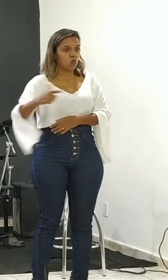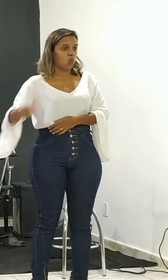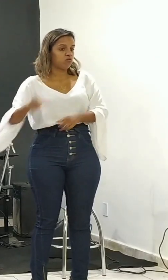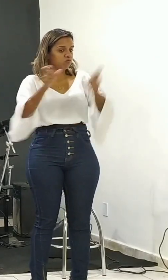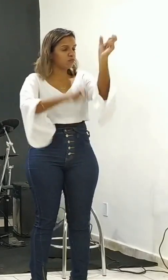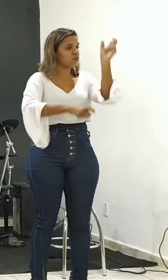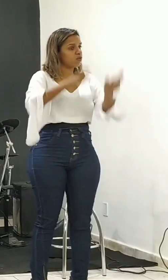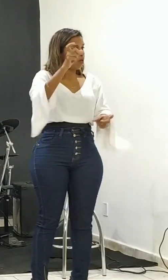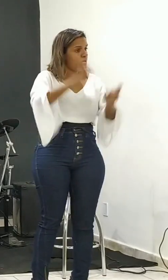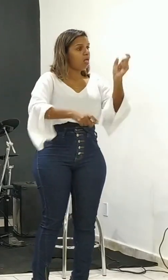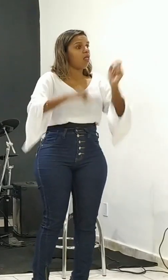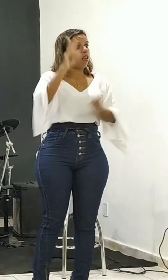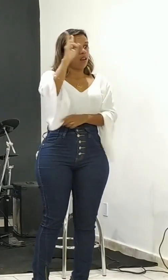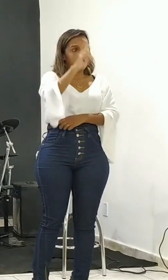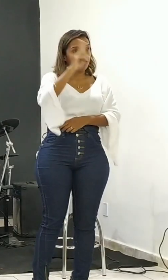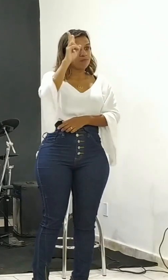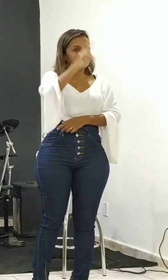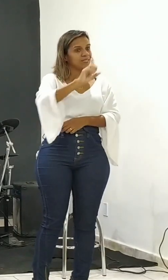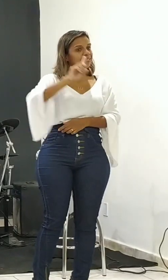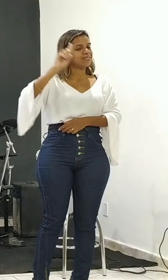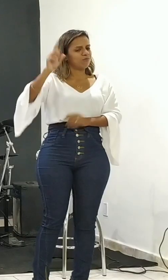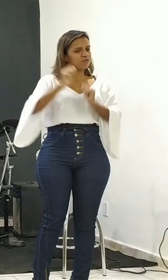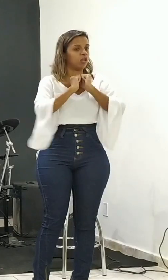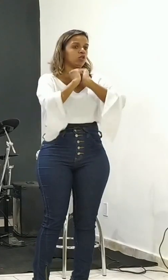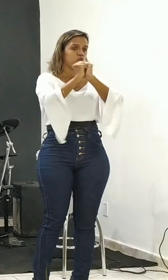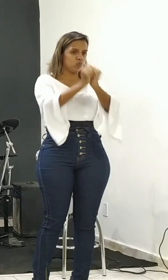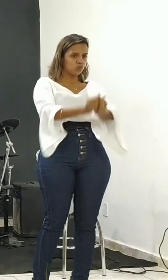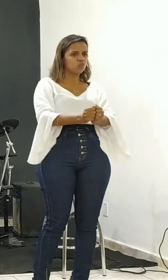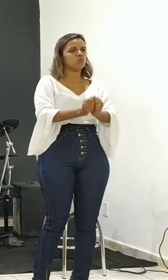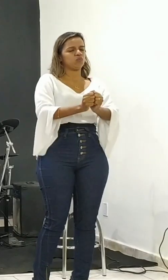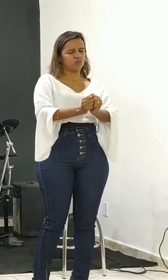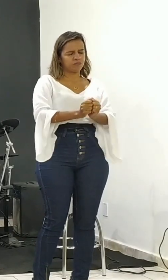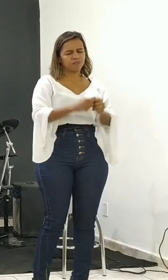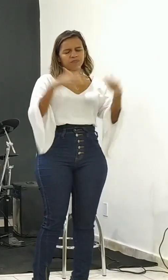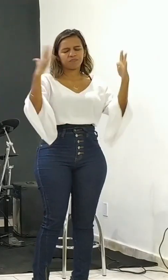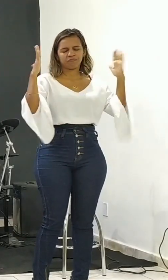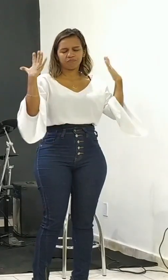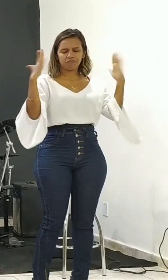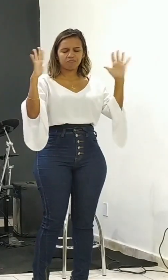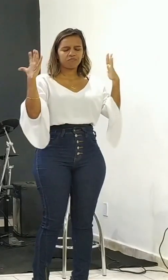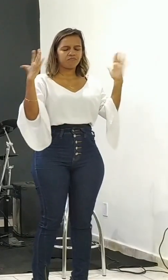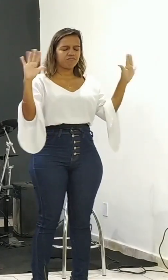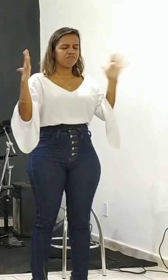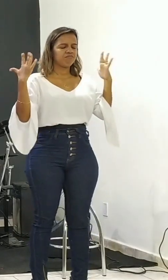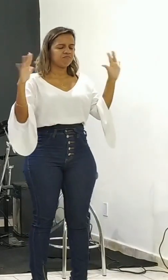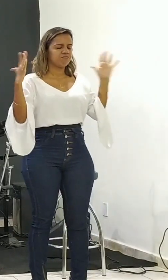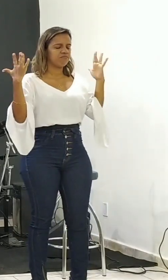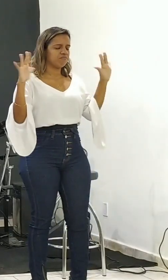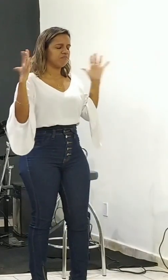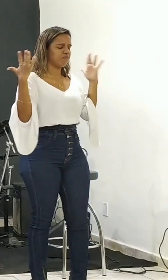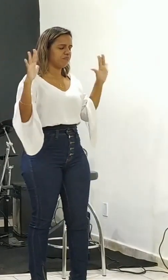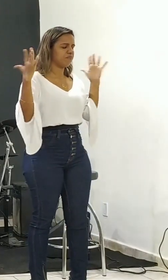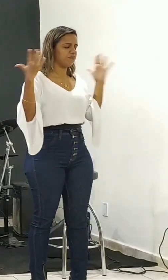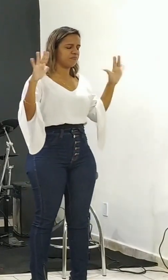pessoas. Lembre-se, Deus está contigo. Deus está contigo.